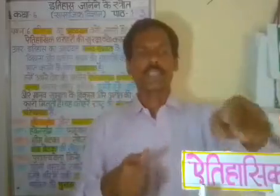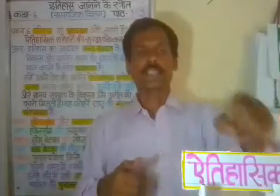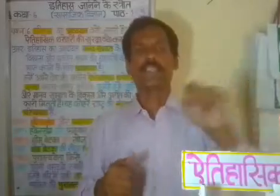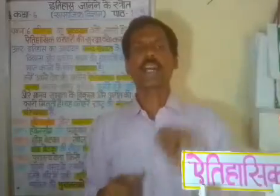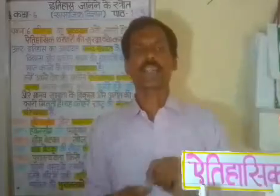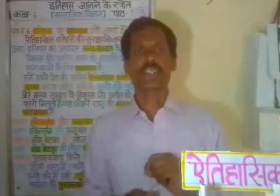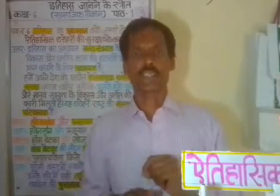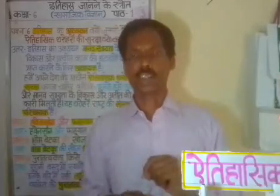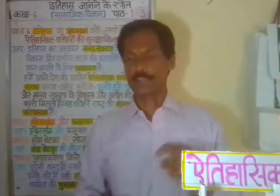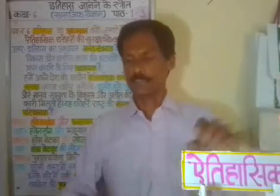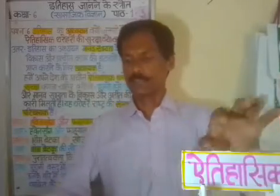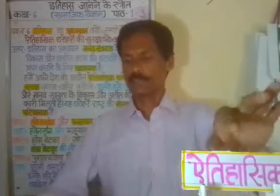ऐतिहासिक